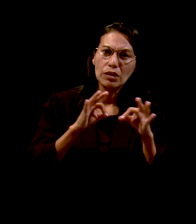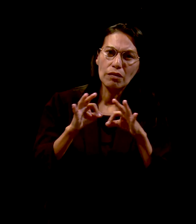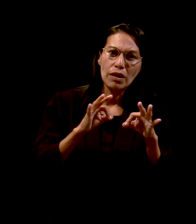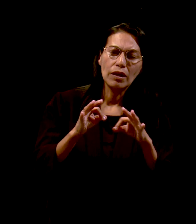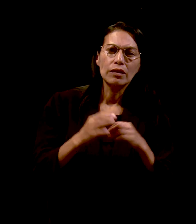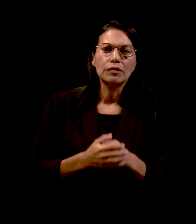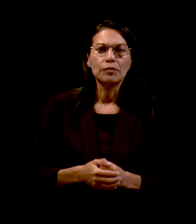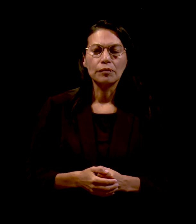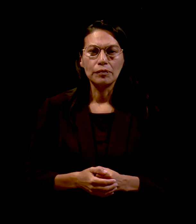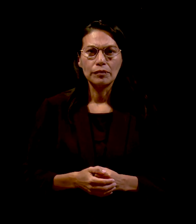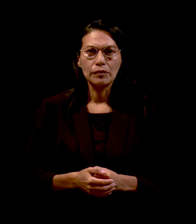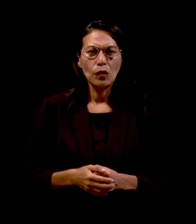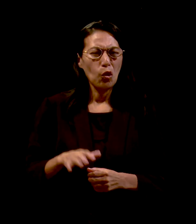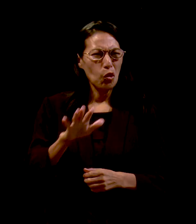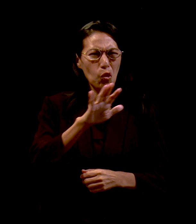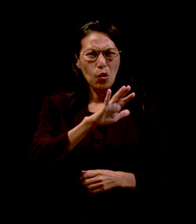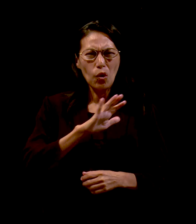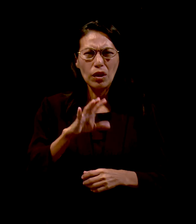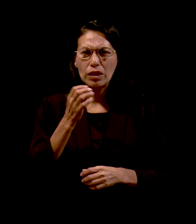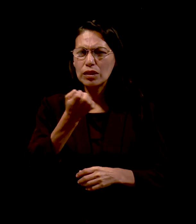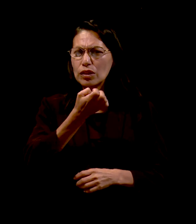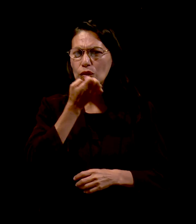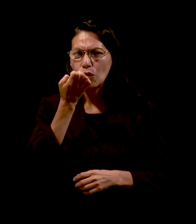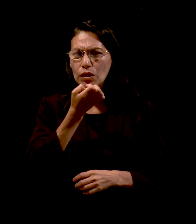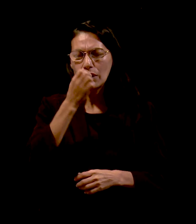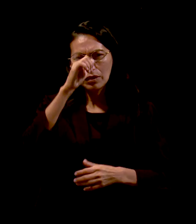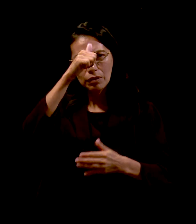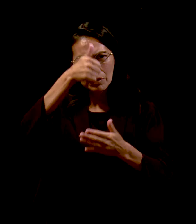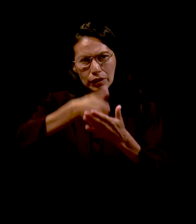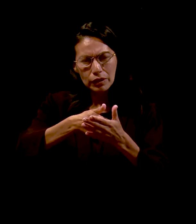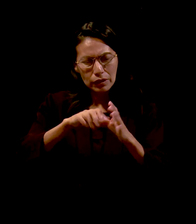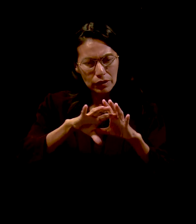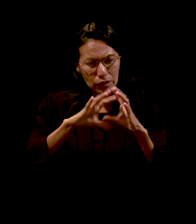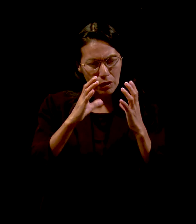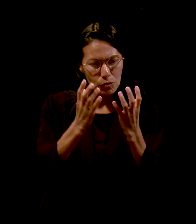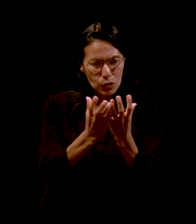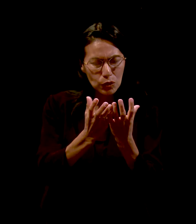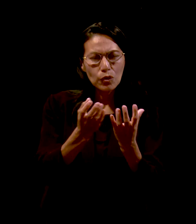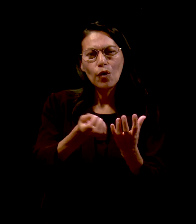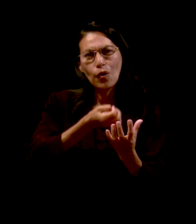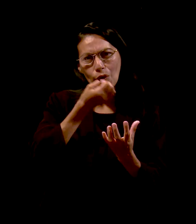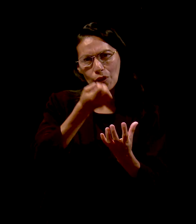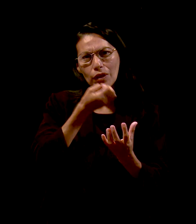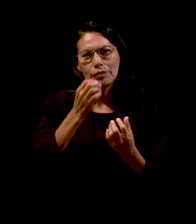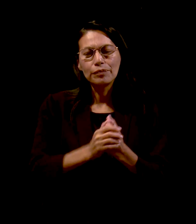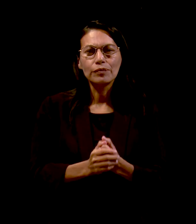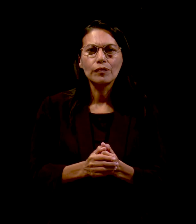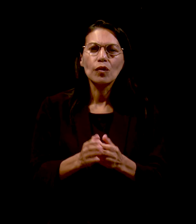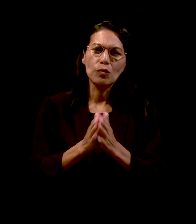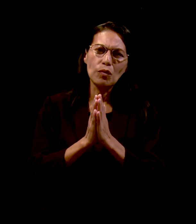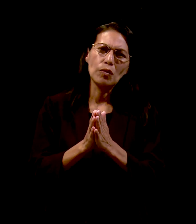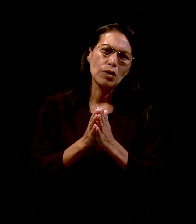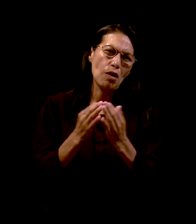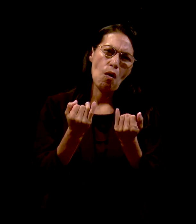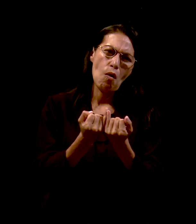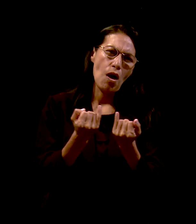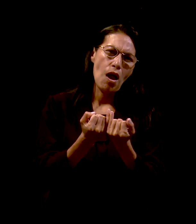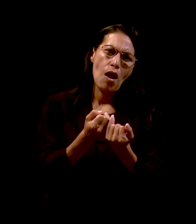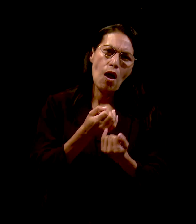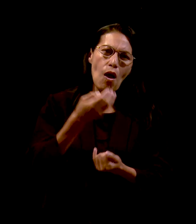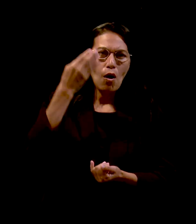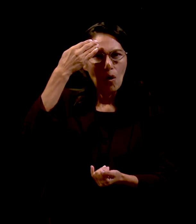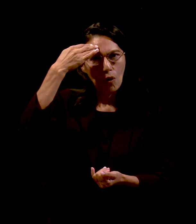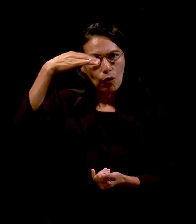mundo en estos lugares especialmente también debemos recordar orar por